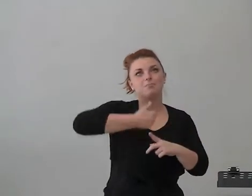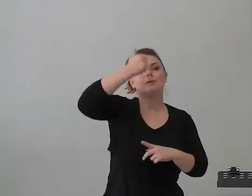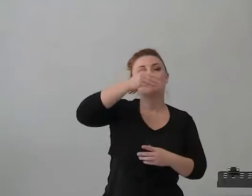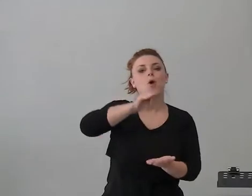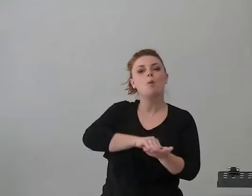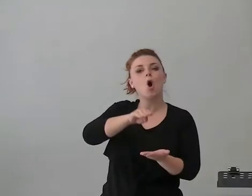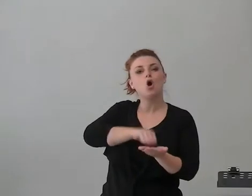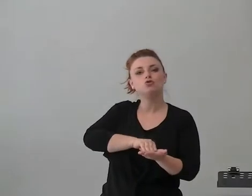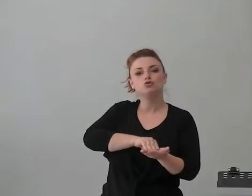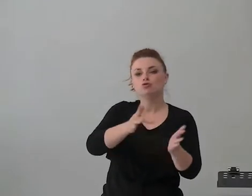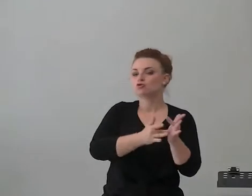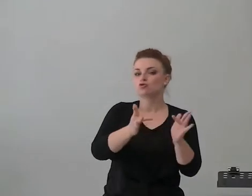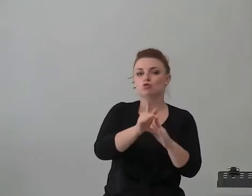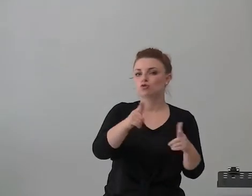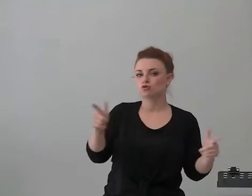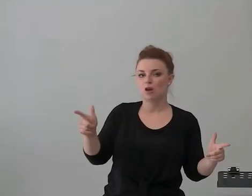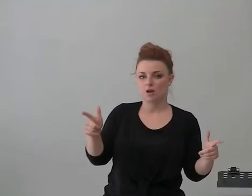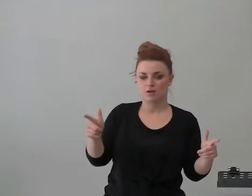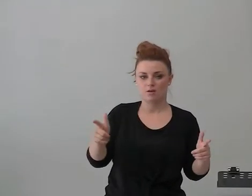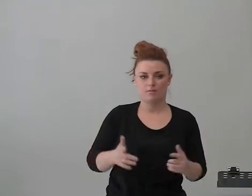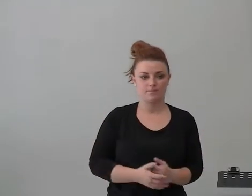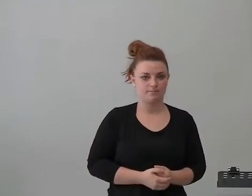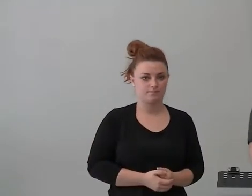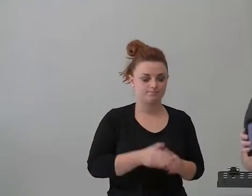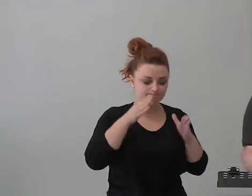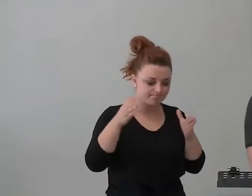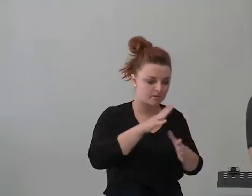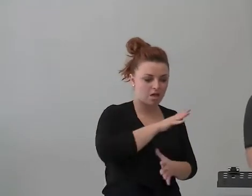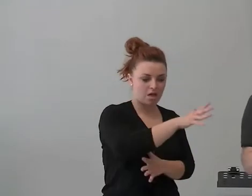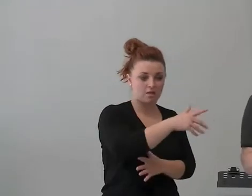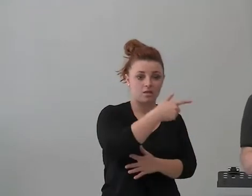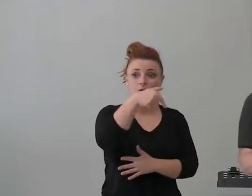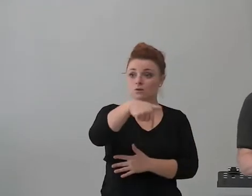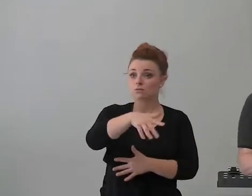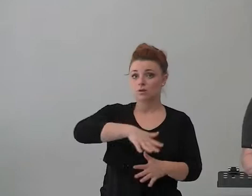questo non può succedere nella Chiesa, vero? Parliamo soltanto di Israele qua,